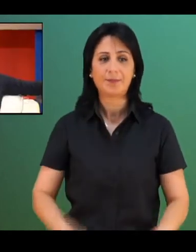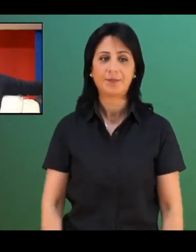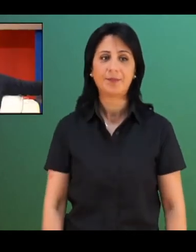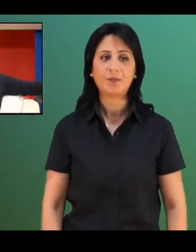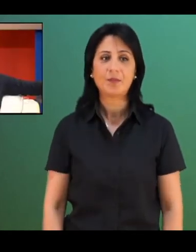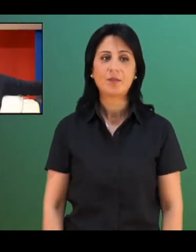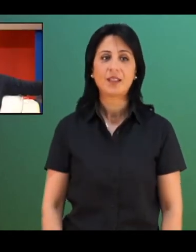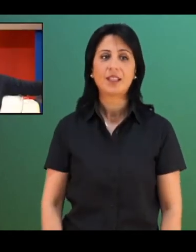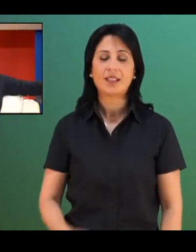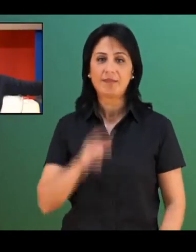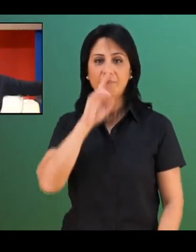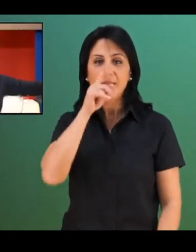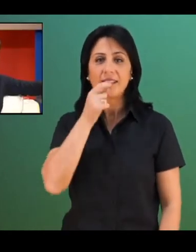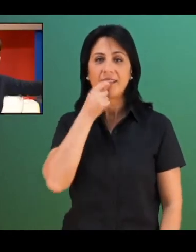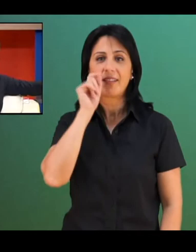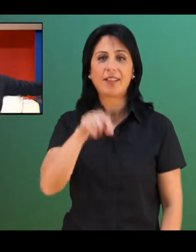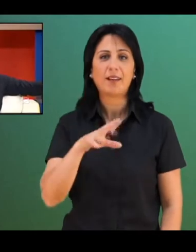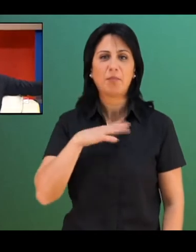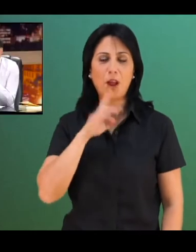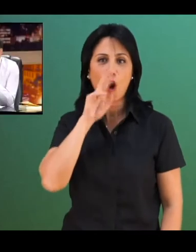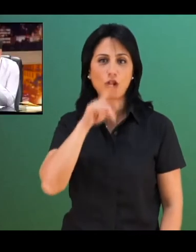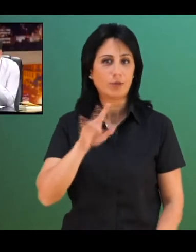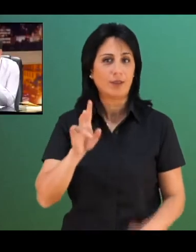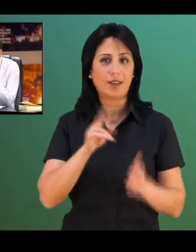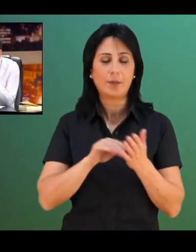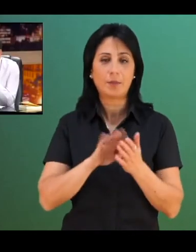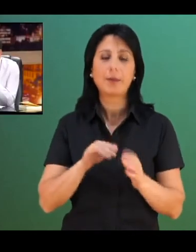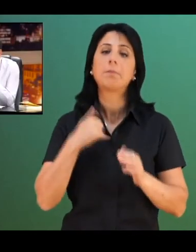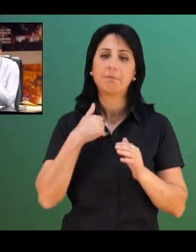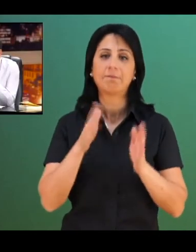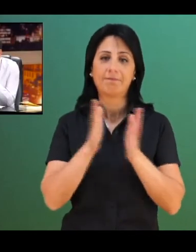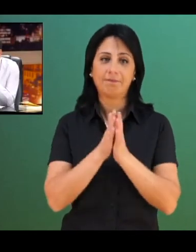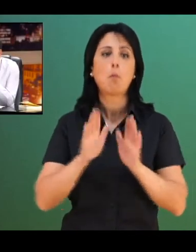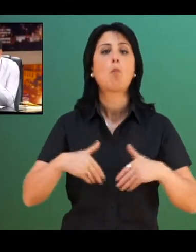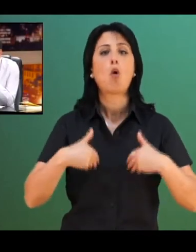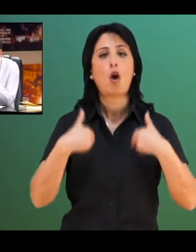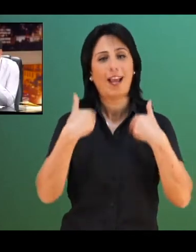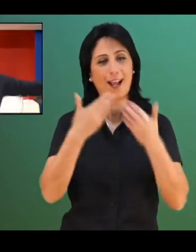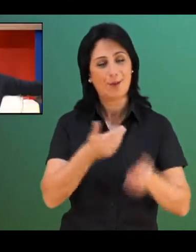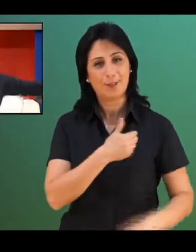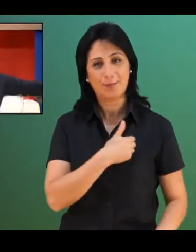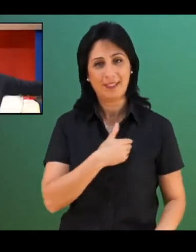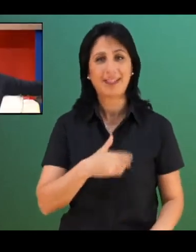მაშინ მოგილოცო. მადლობა. მოგილოცო საიუბილო მეოთხე გათხოვება, ხო? საიუბილო.